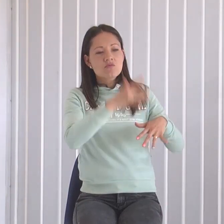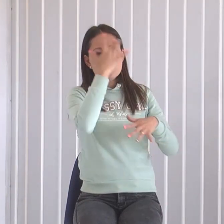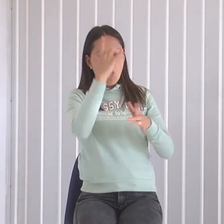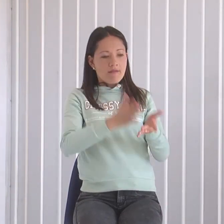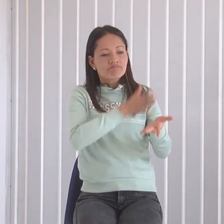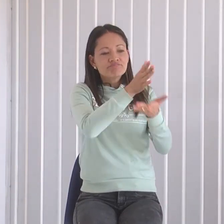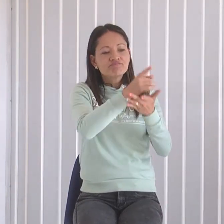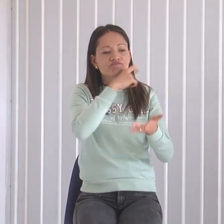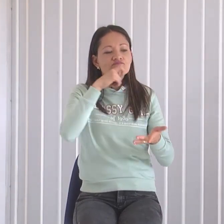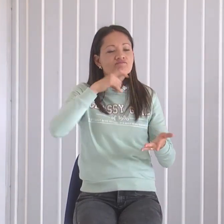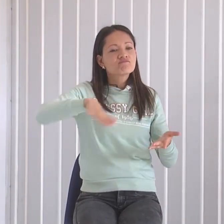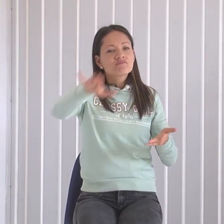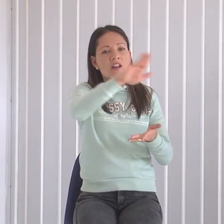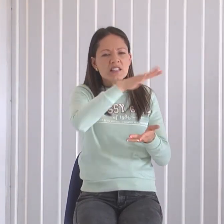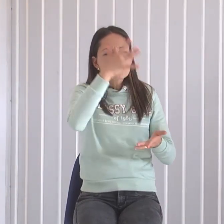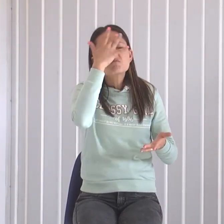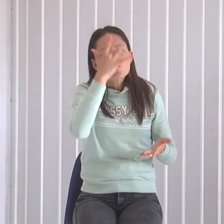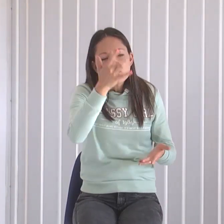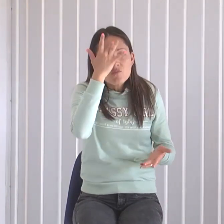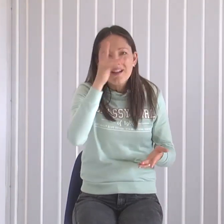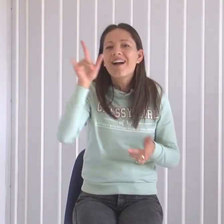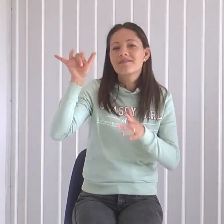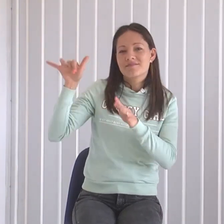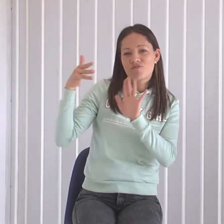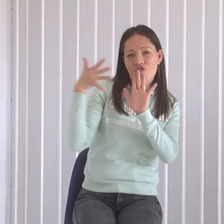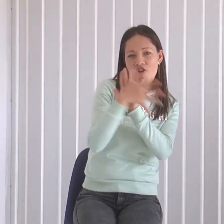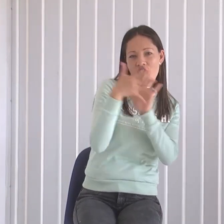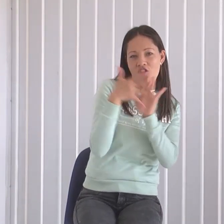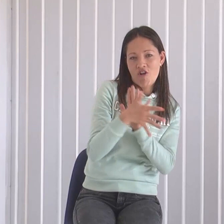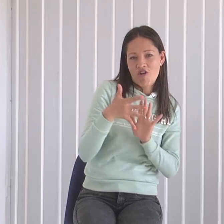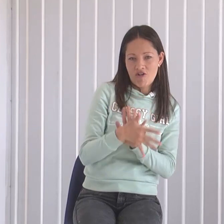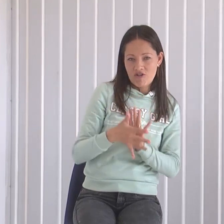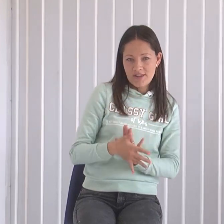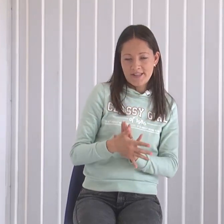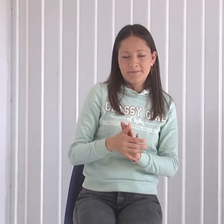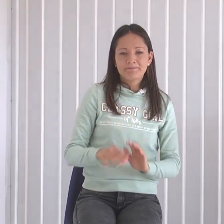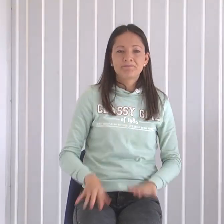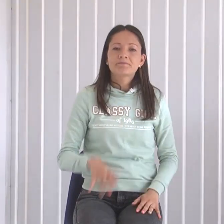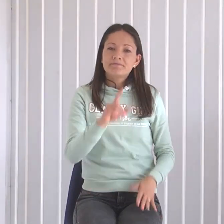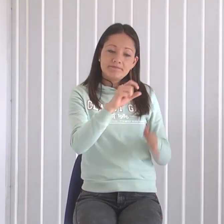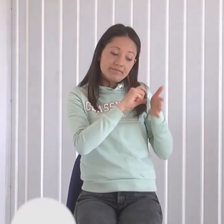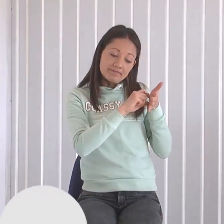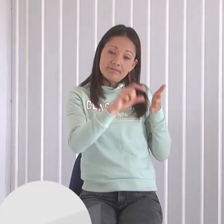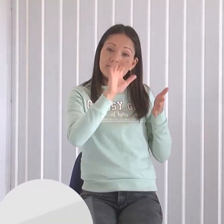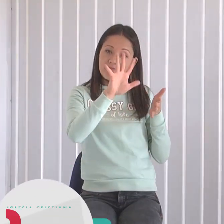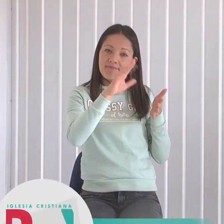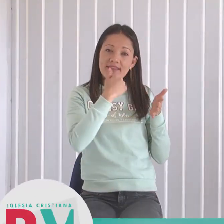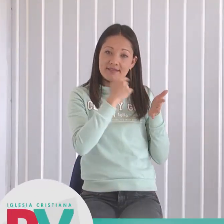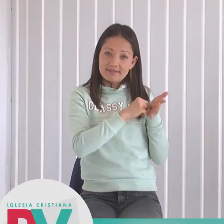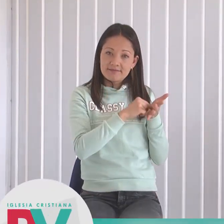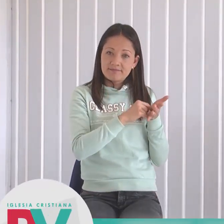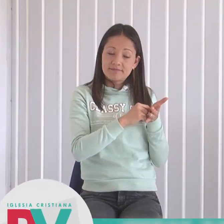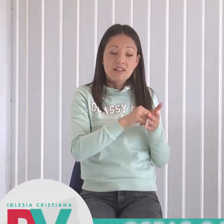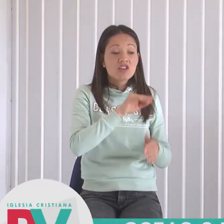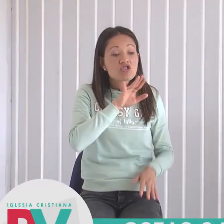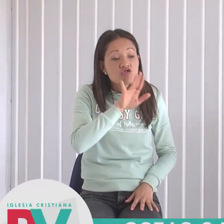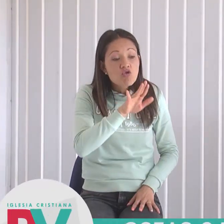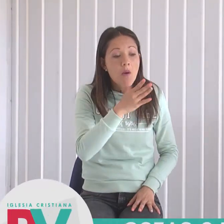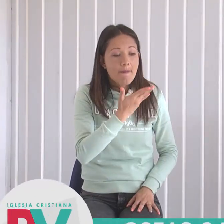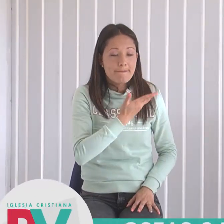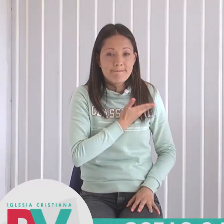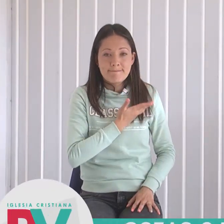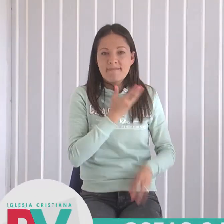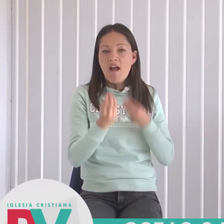contarnos, venga, ¿y por qué Dios? Dios, ¿por qué tú actúas de esa forma con Israel? Entonces él dice en el versículo 5, porque su madre